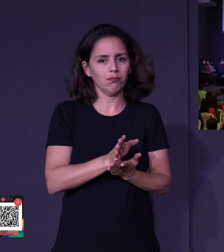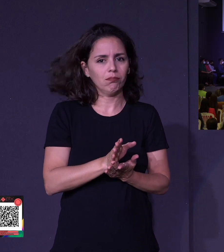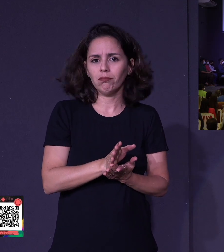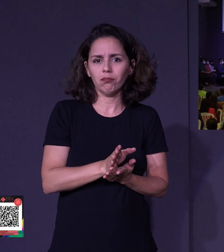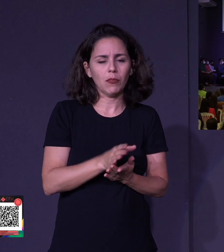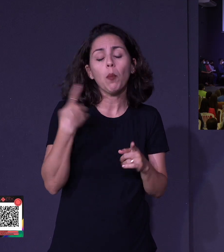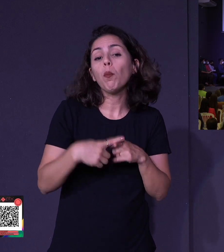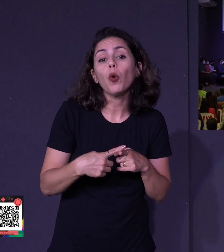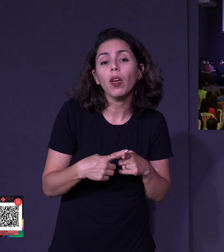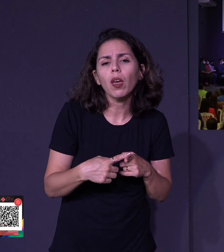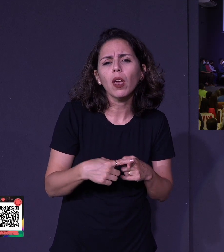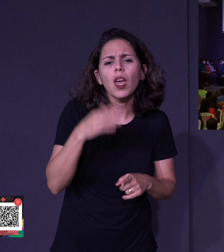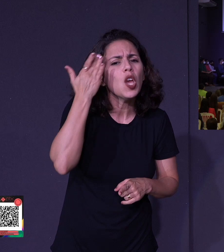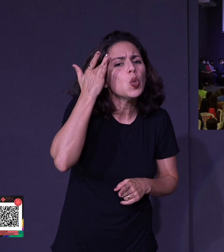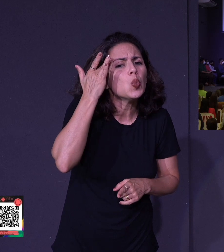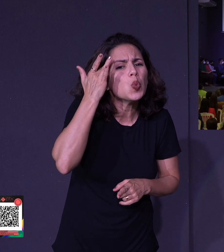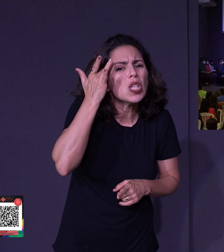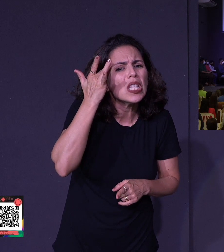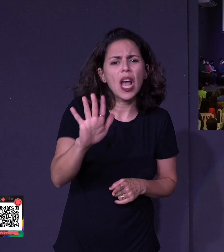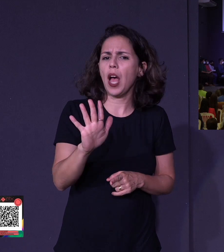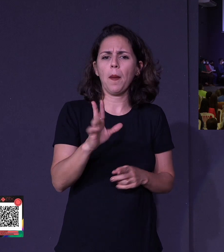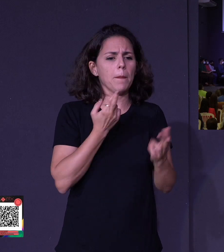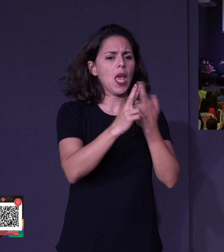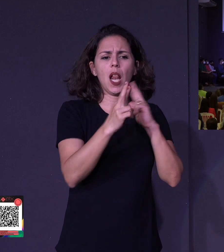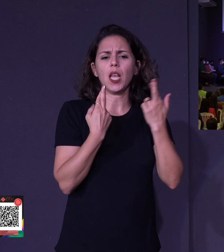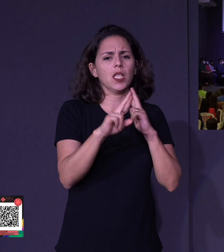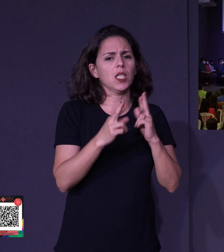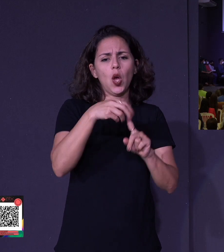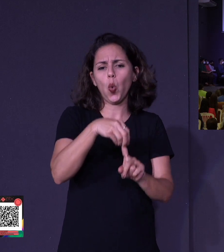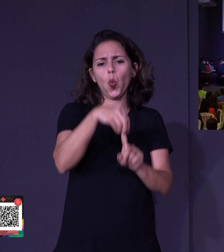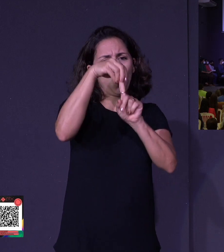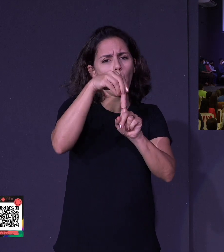dia? Primeiro ele tem que ter essa referência dentro da sua casa.